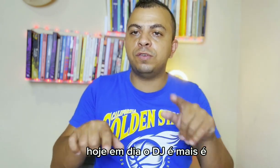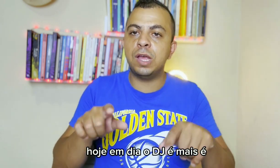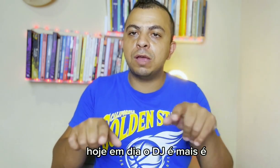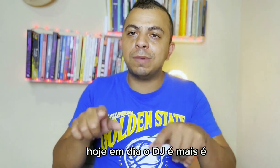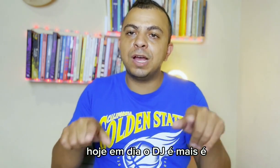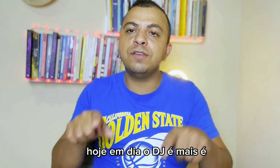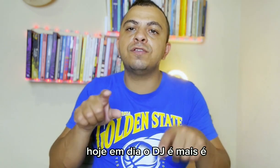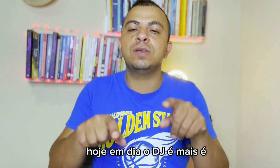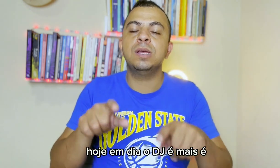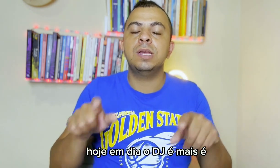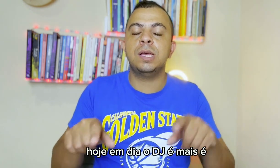DJ